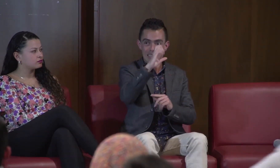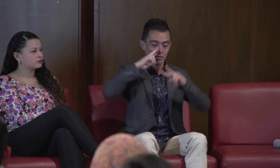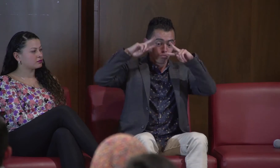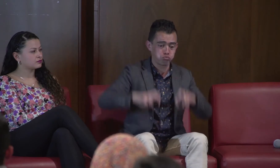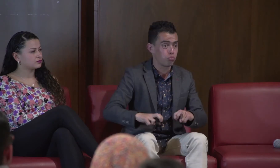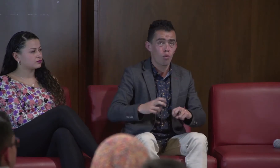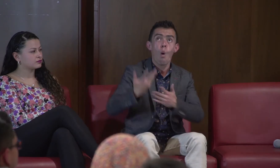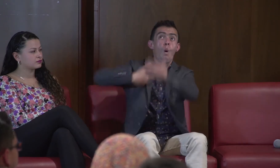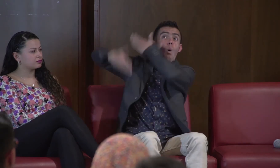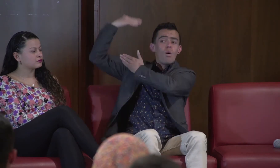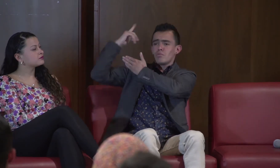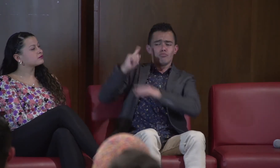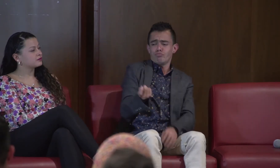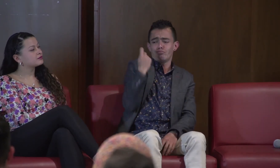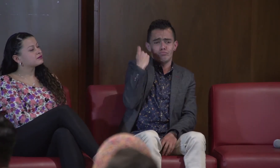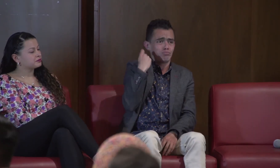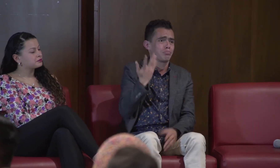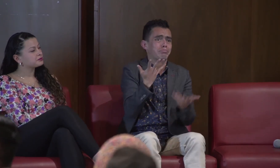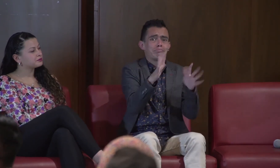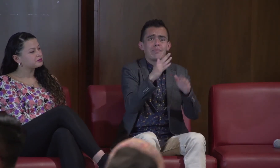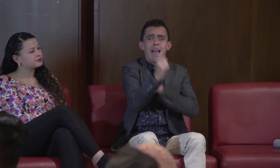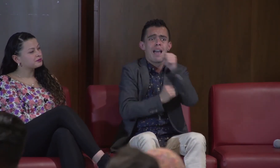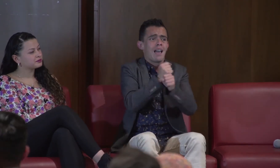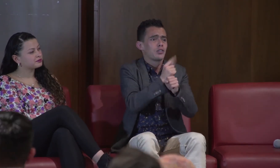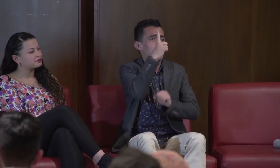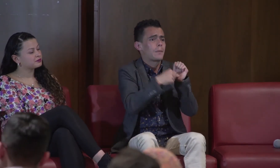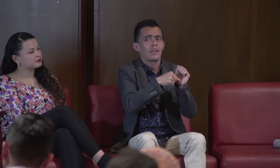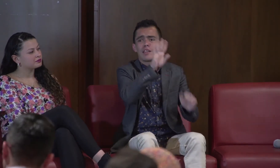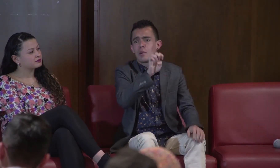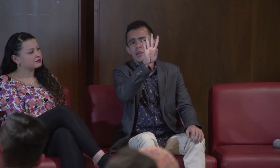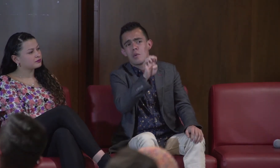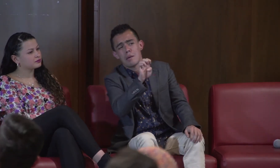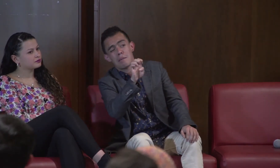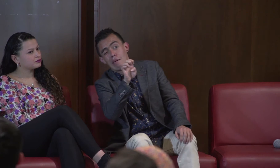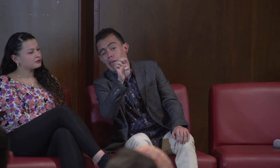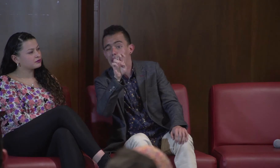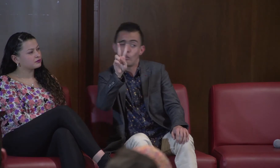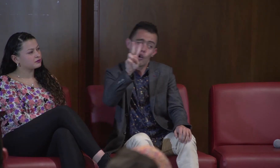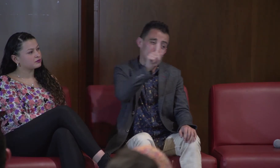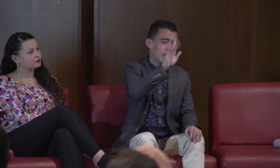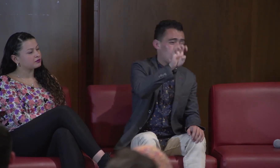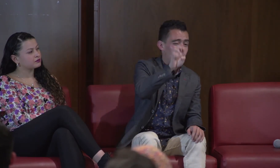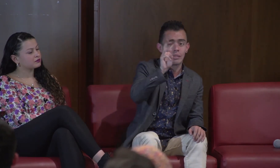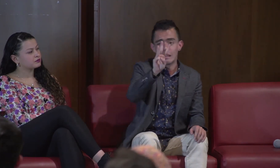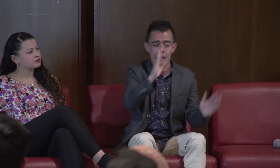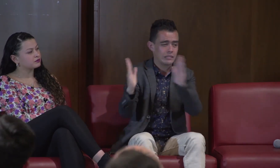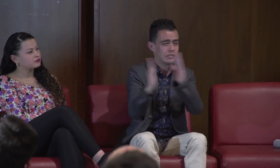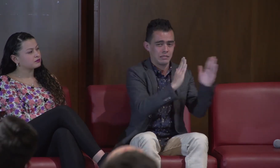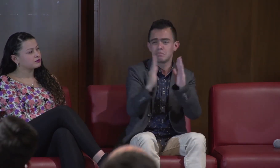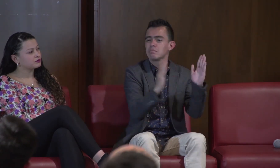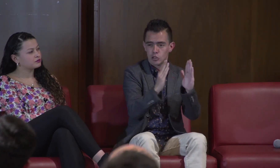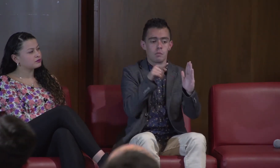a estos procesos. En Colombia la lengua de señas ha tenido investigaciones lingüísticas muy recientes. Tiene un